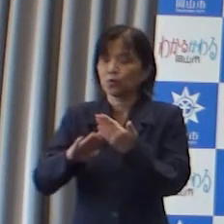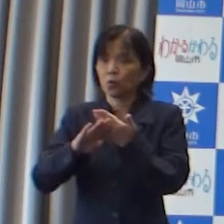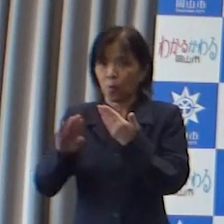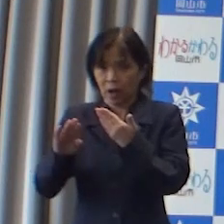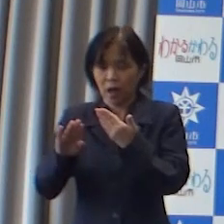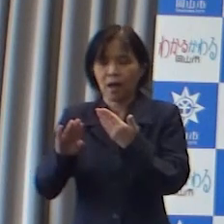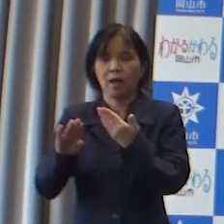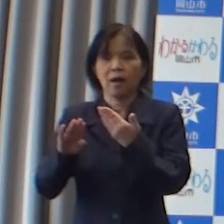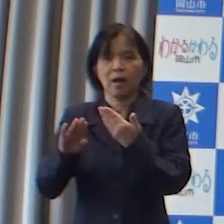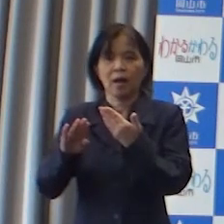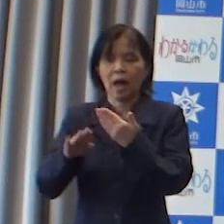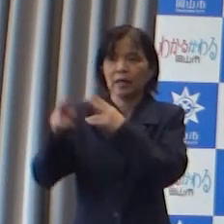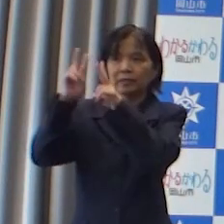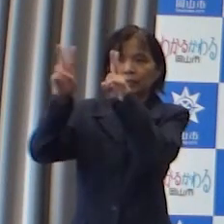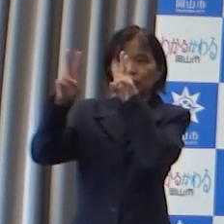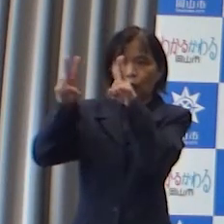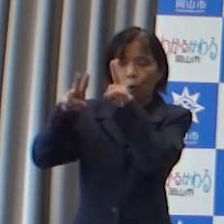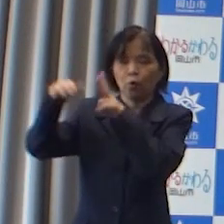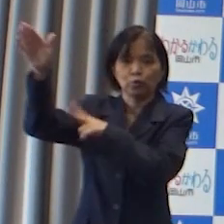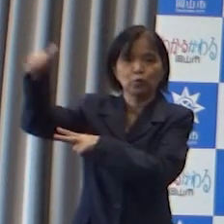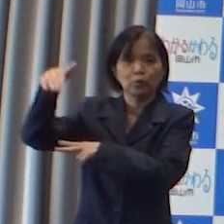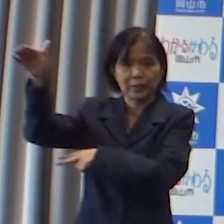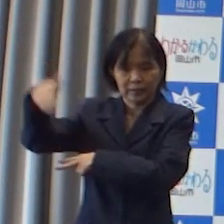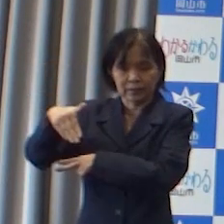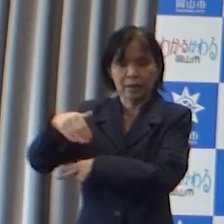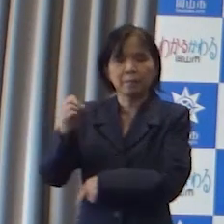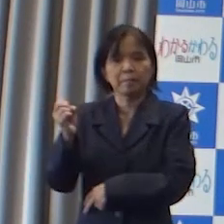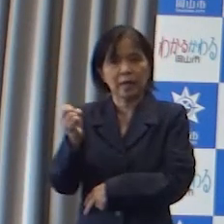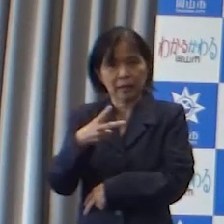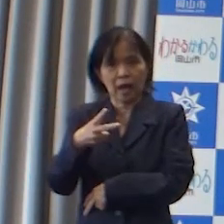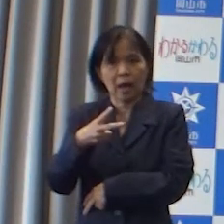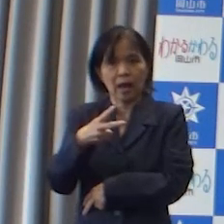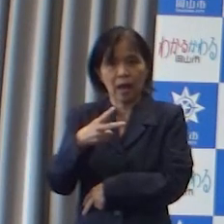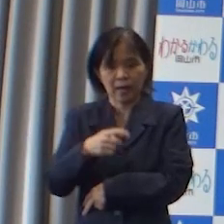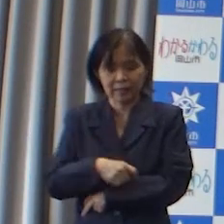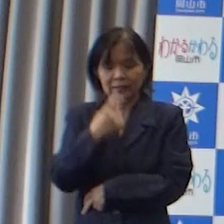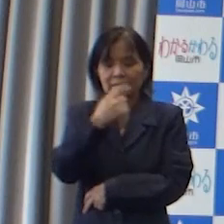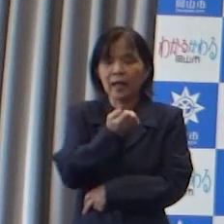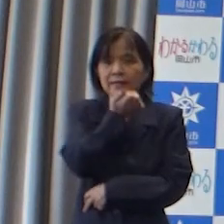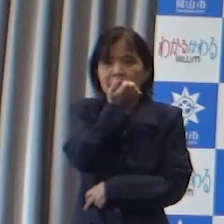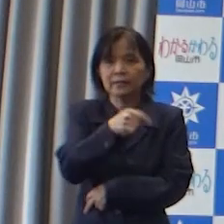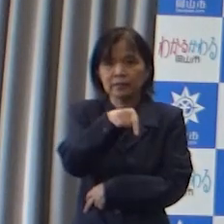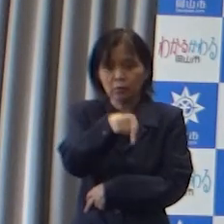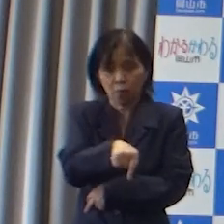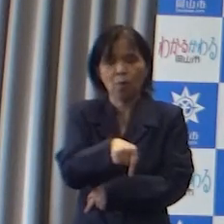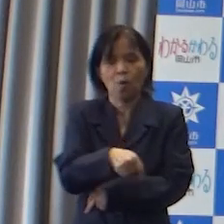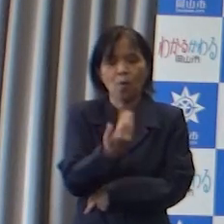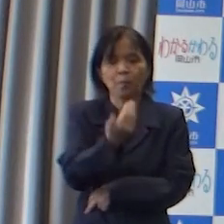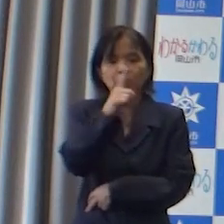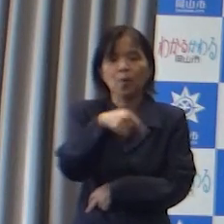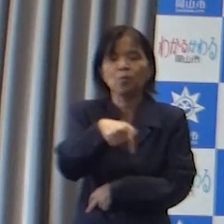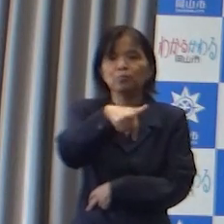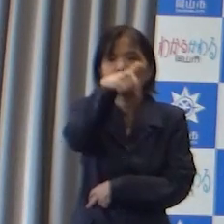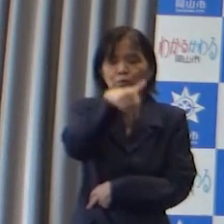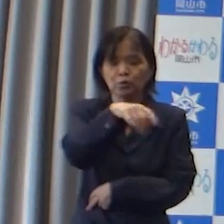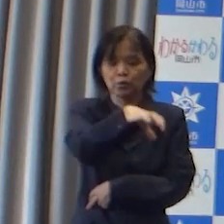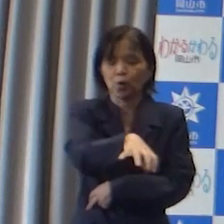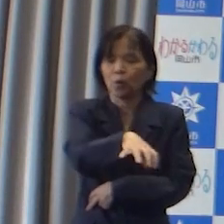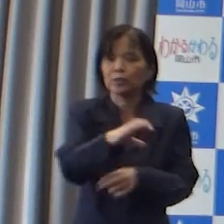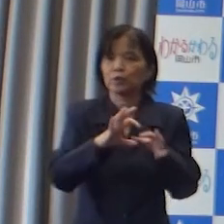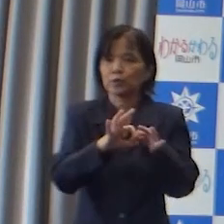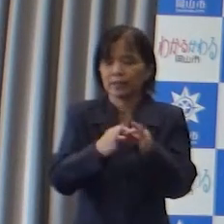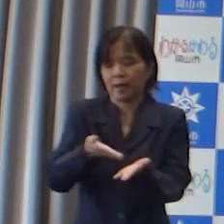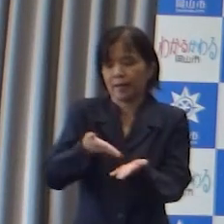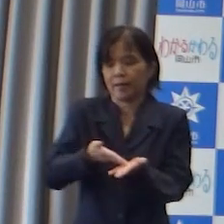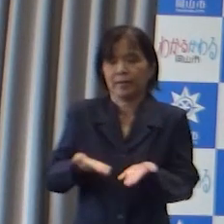その他、企業誘致、そしてポンプ場の話がありますので、ざっとお話をさ